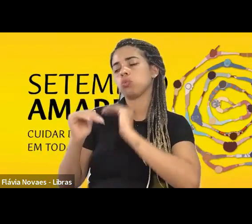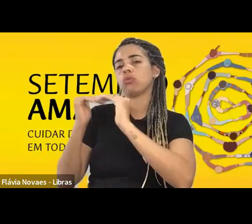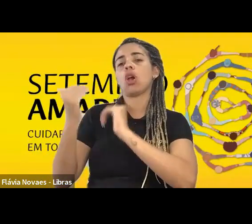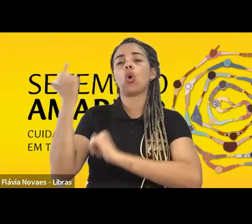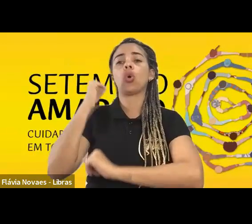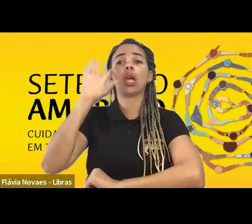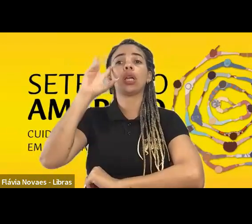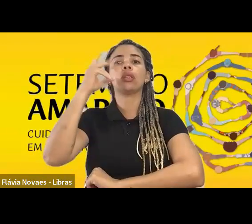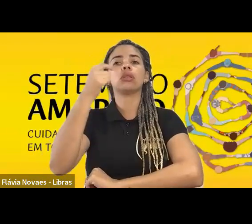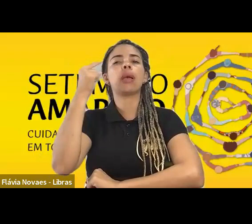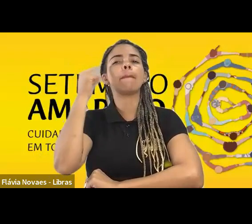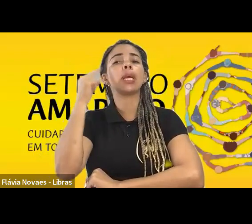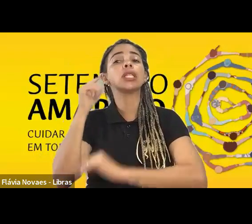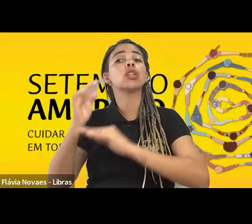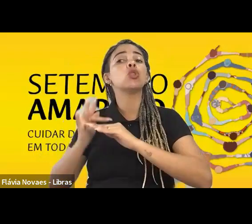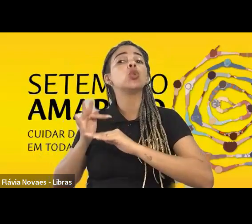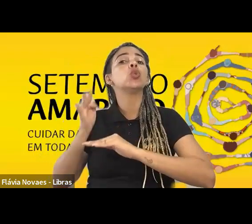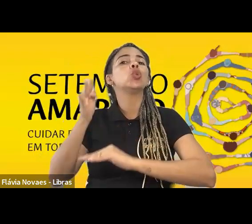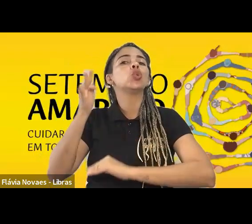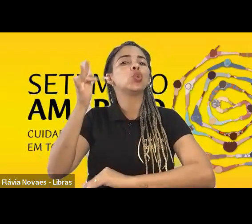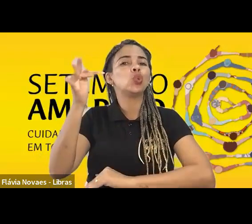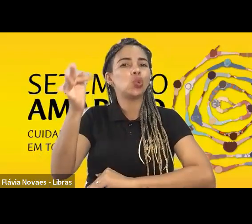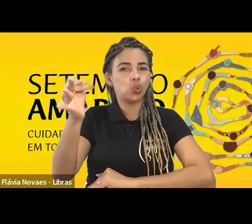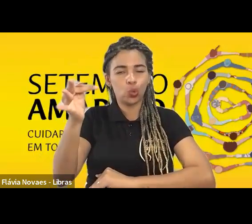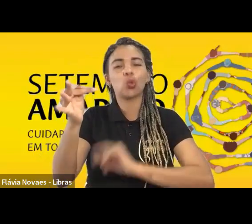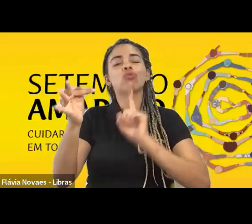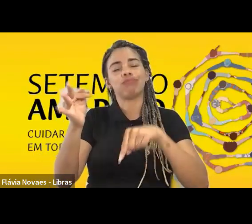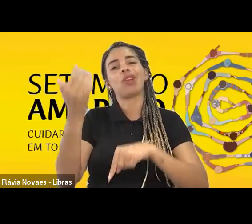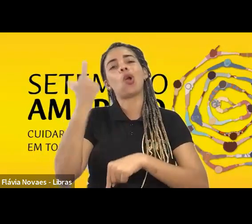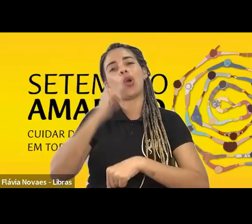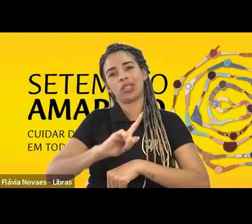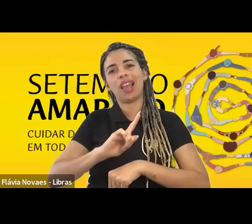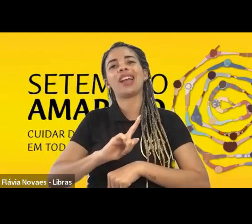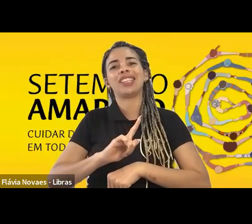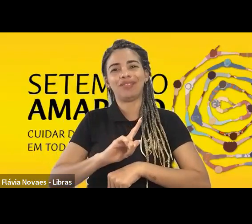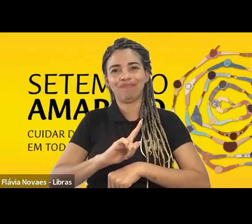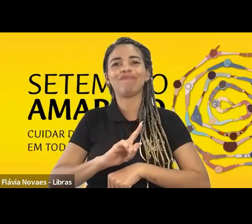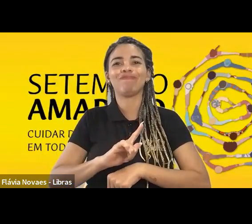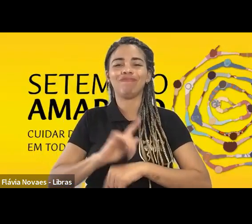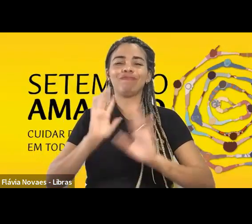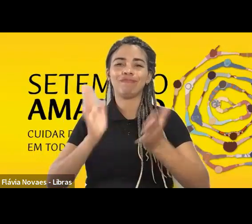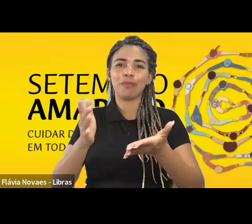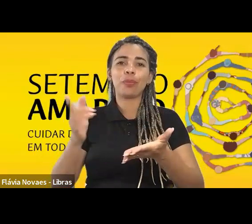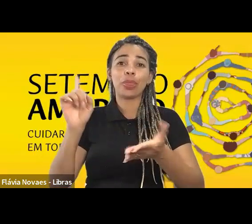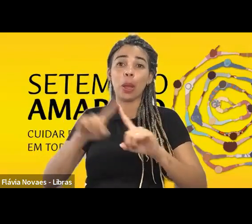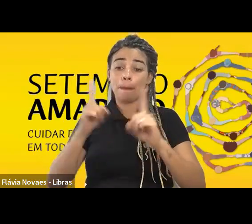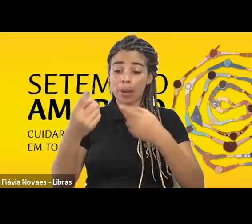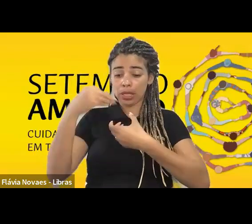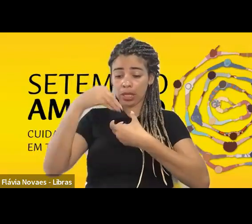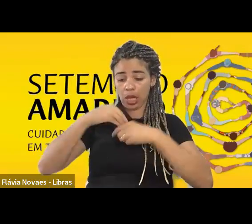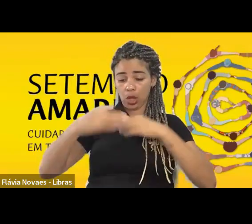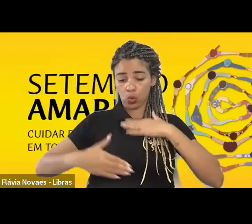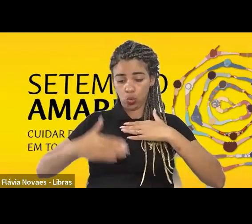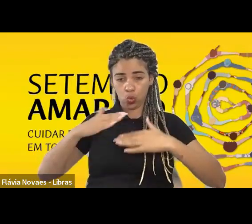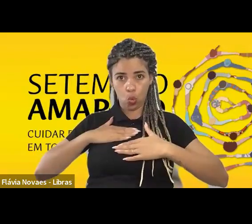decisões que vão ter um retorno de longo prazo, porque daí nós conseguimos ter isso, mas a natureza humana é